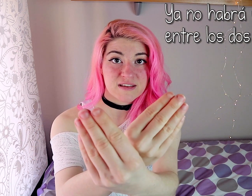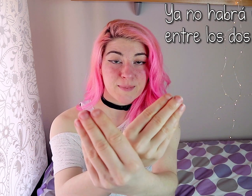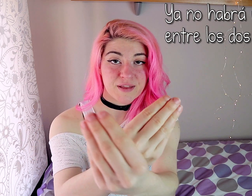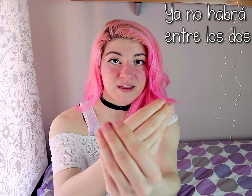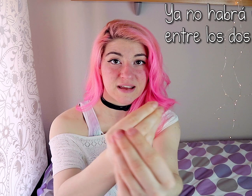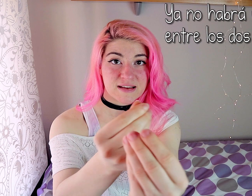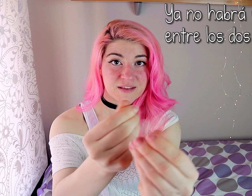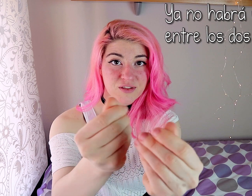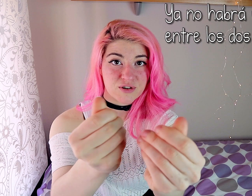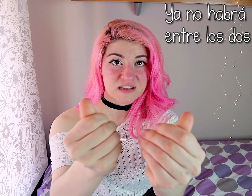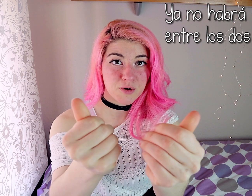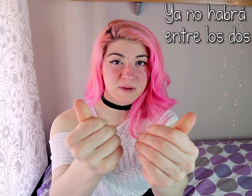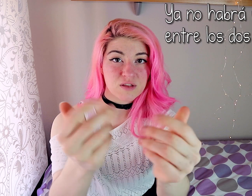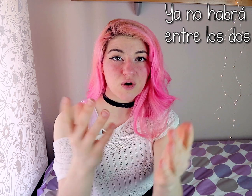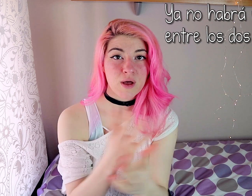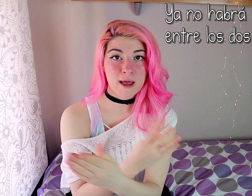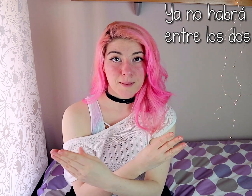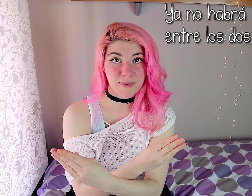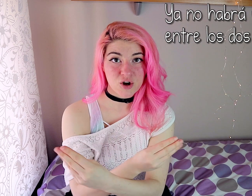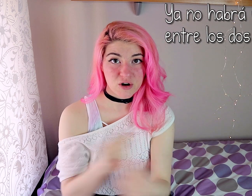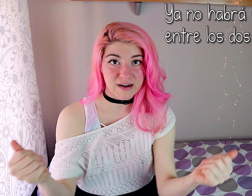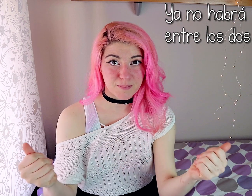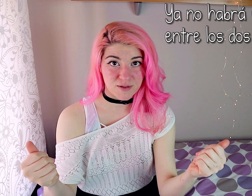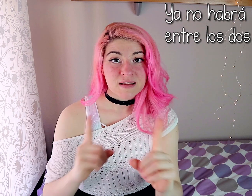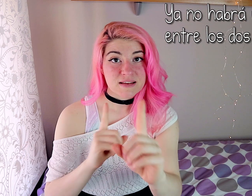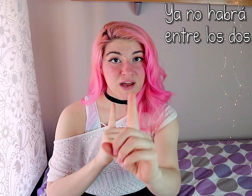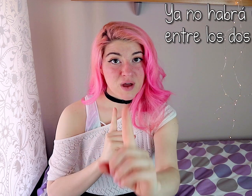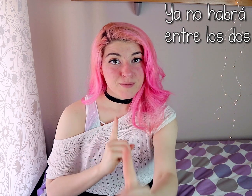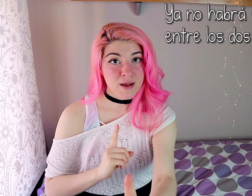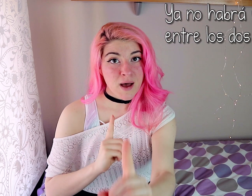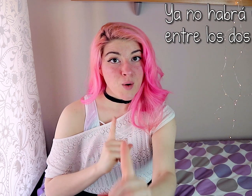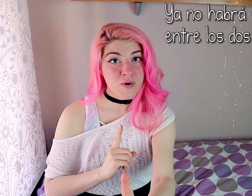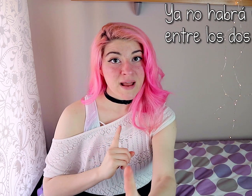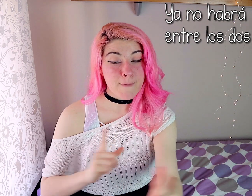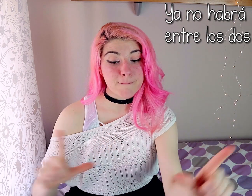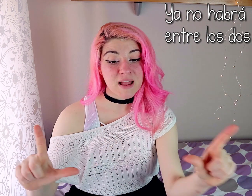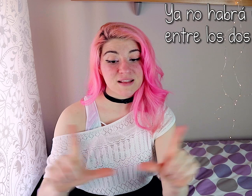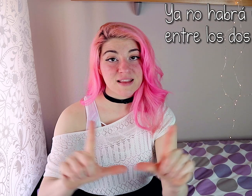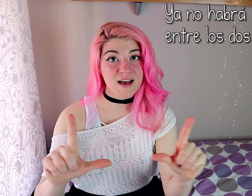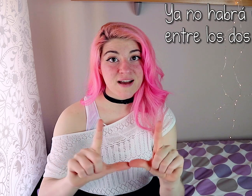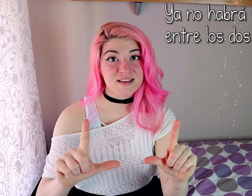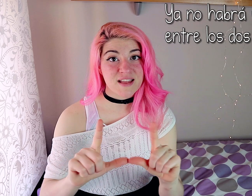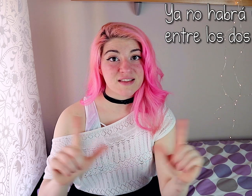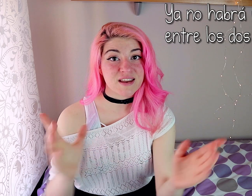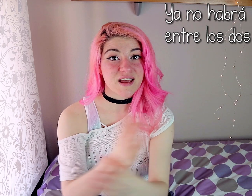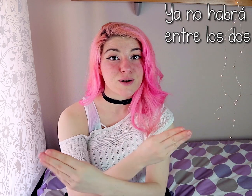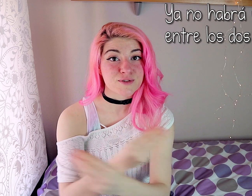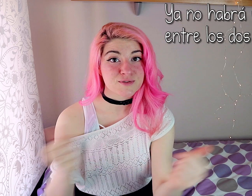de desaparecer es haciendo este movimiento, pero rápido. Ya no habrá una pantalla entre los